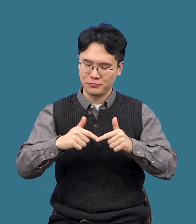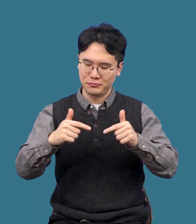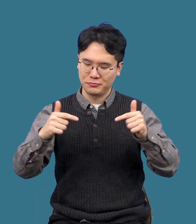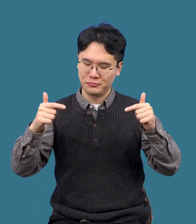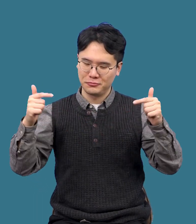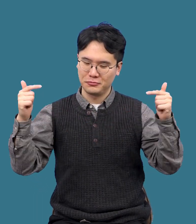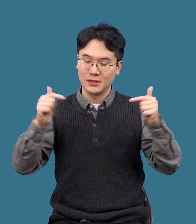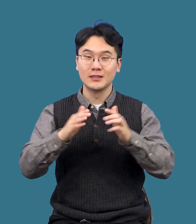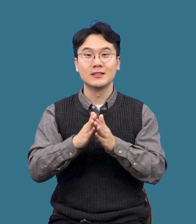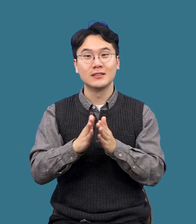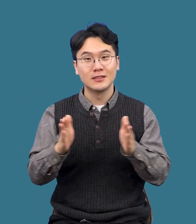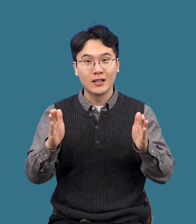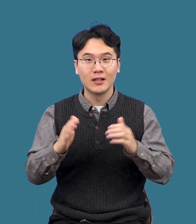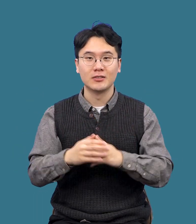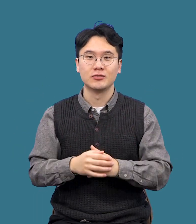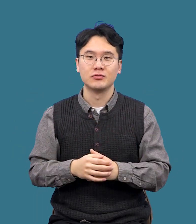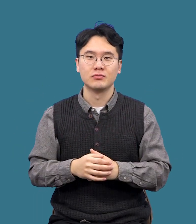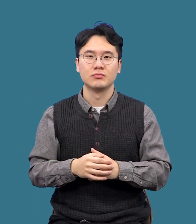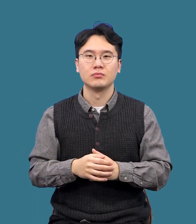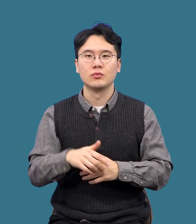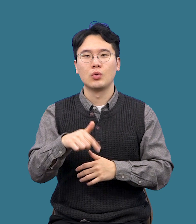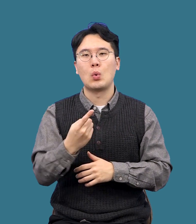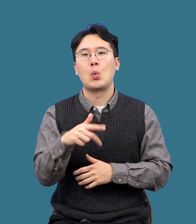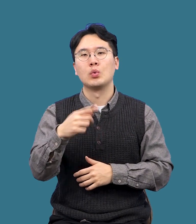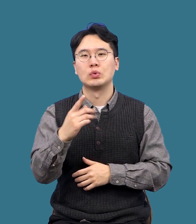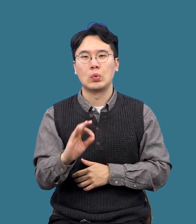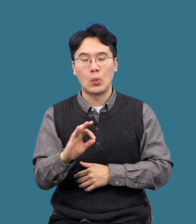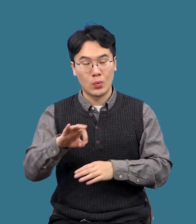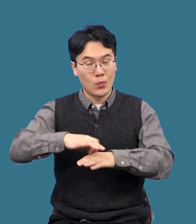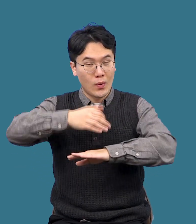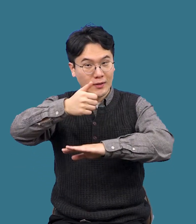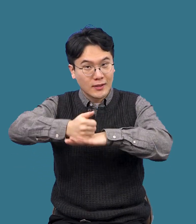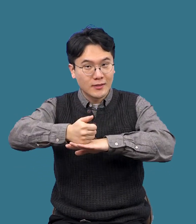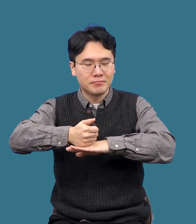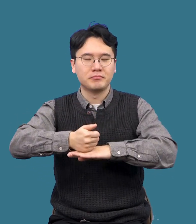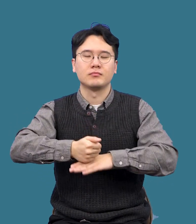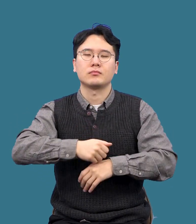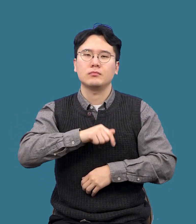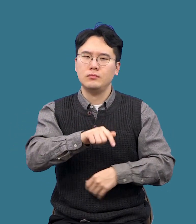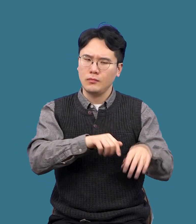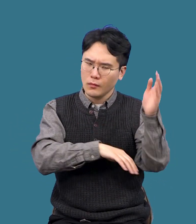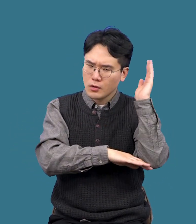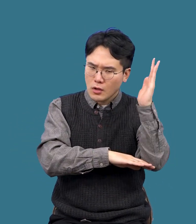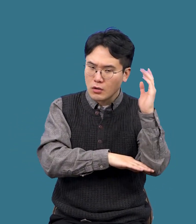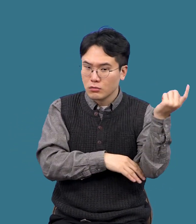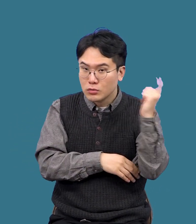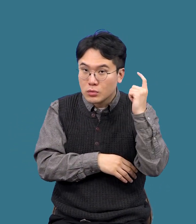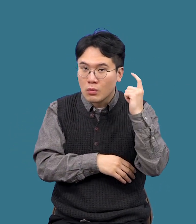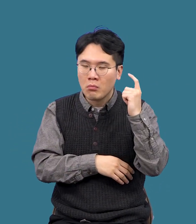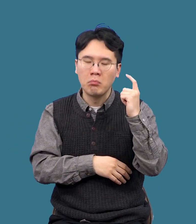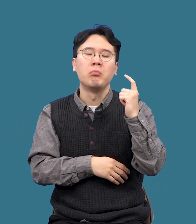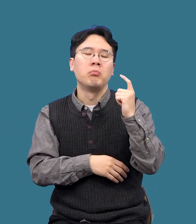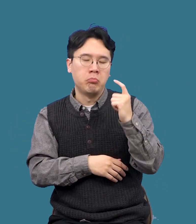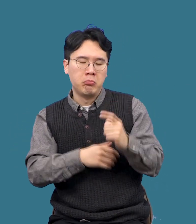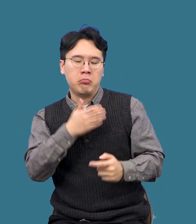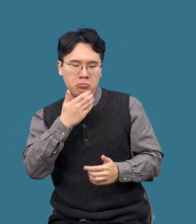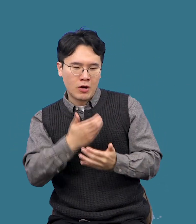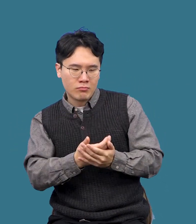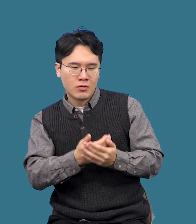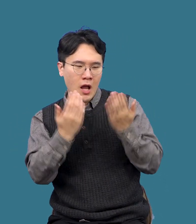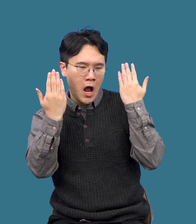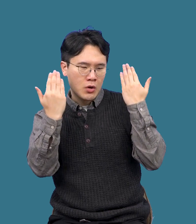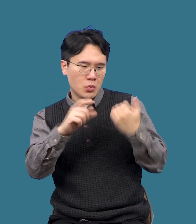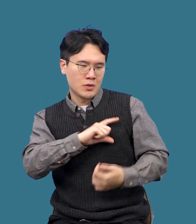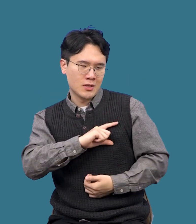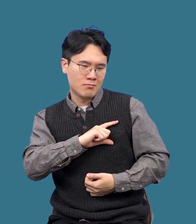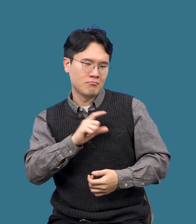시작하자 고종 황제는 그 얘기를 듣고 기특하게 생각하고 학교 이름을